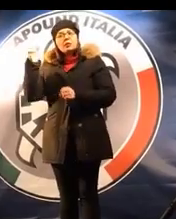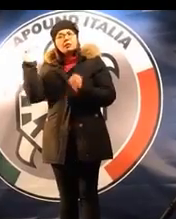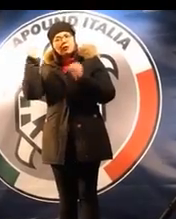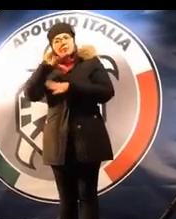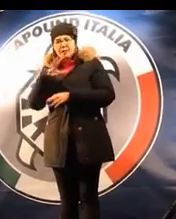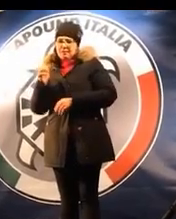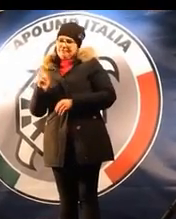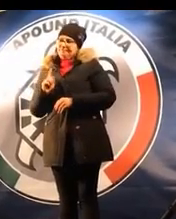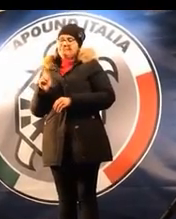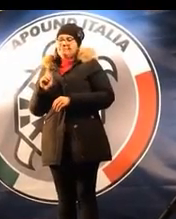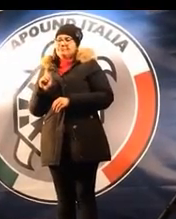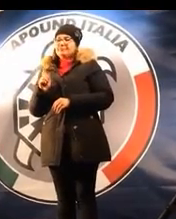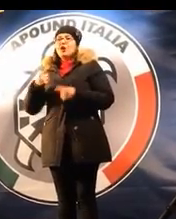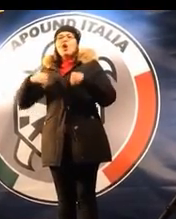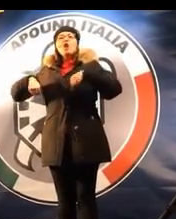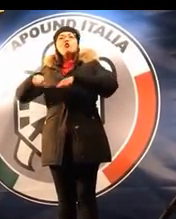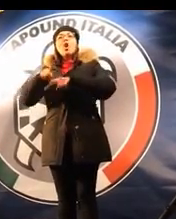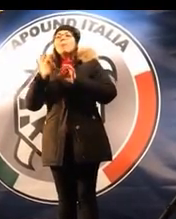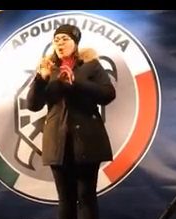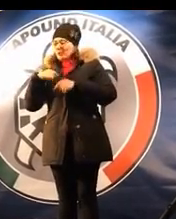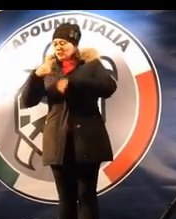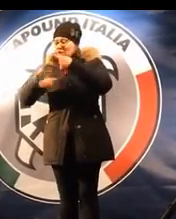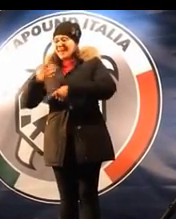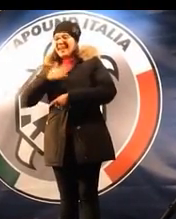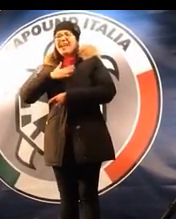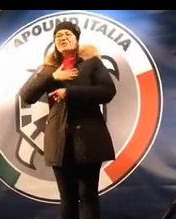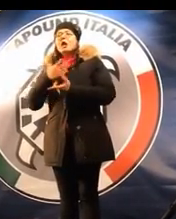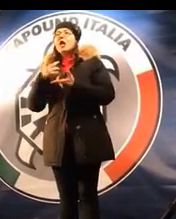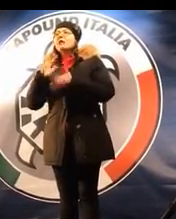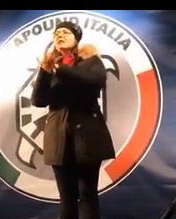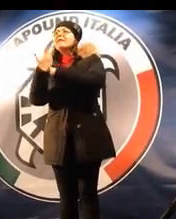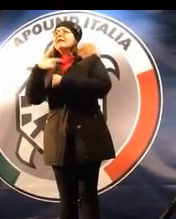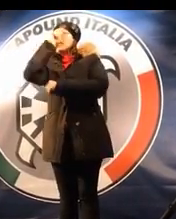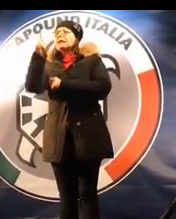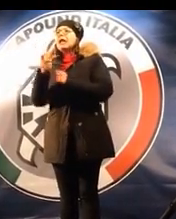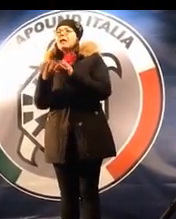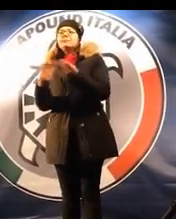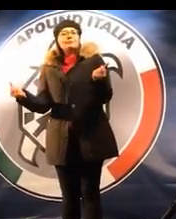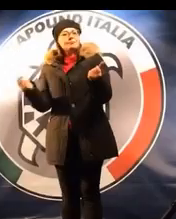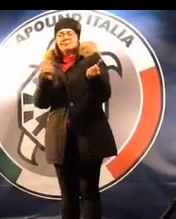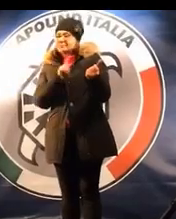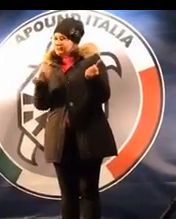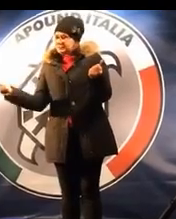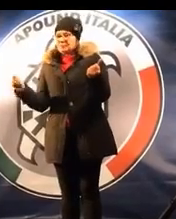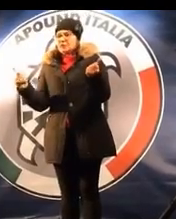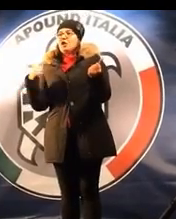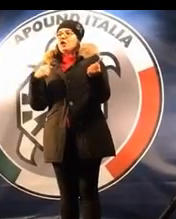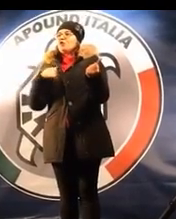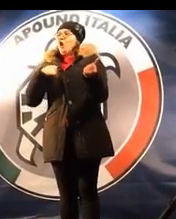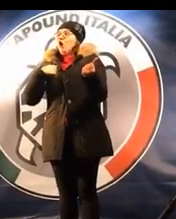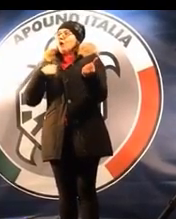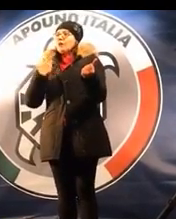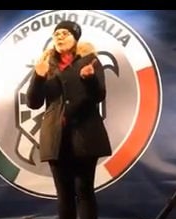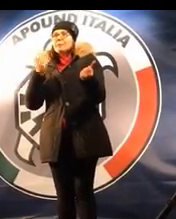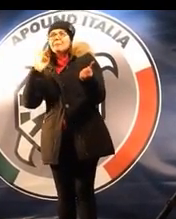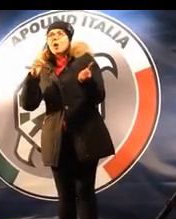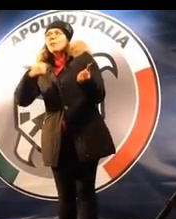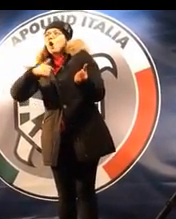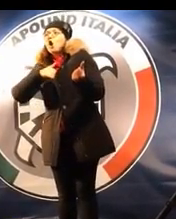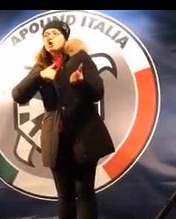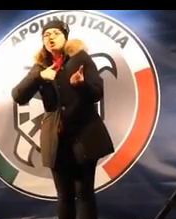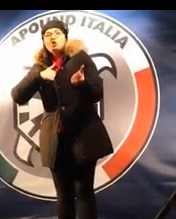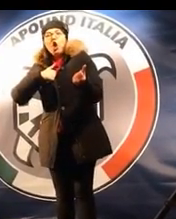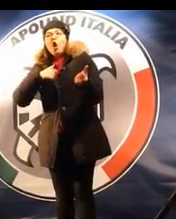noi quella generazione che vedrà scomparire questa nazione, questa Italia, non possiamo essere noi quelli a proibire